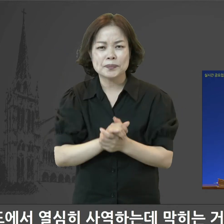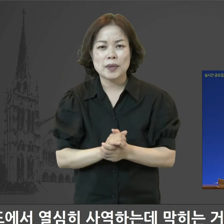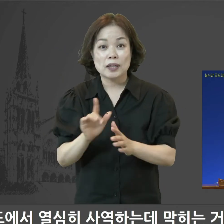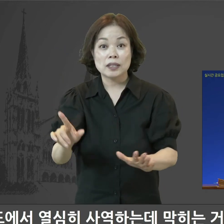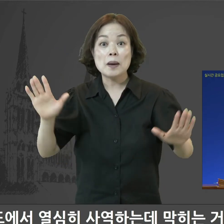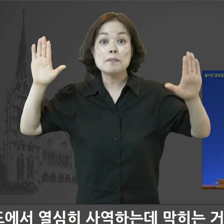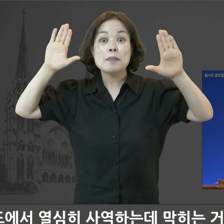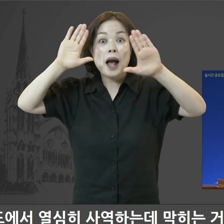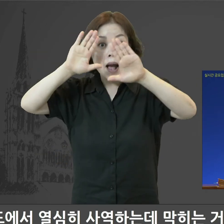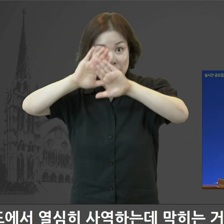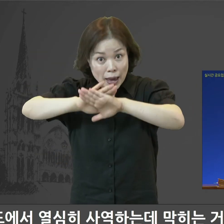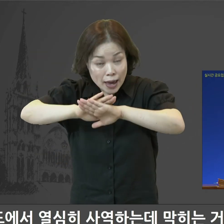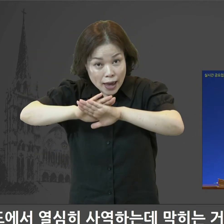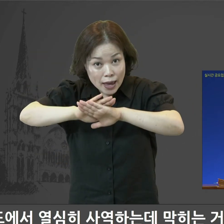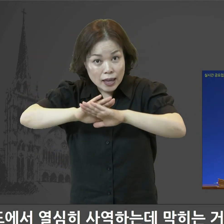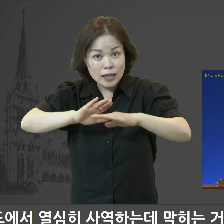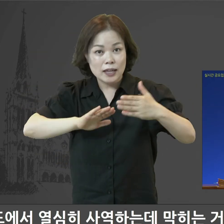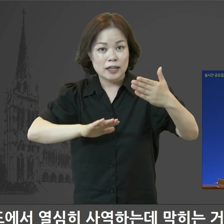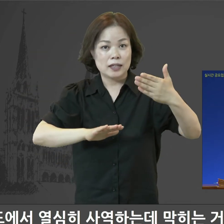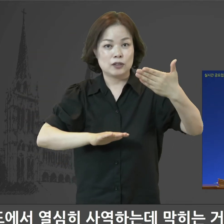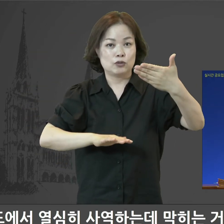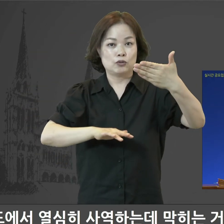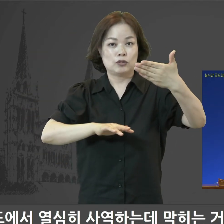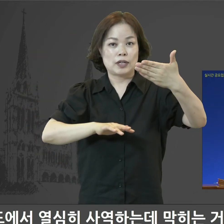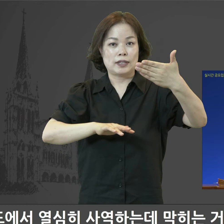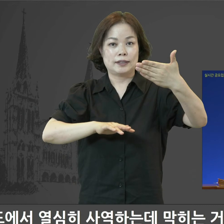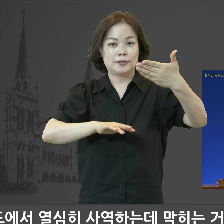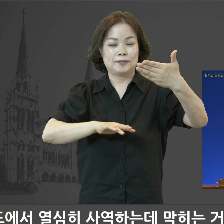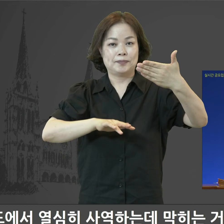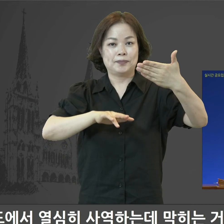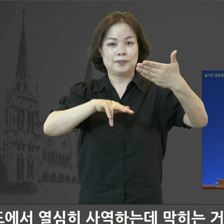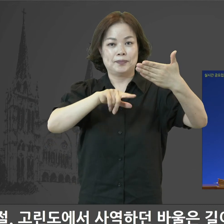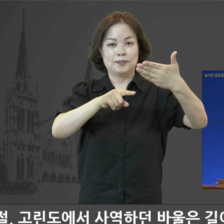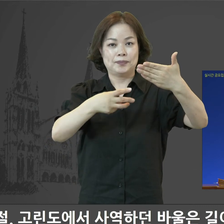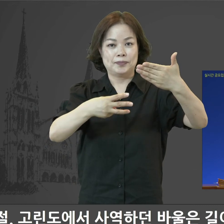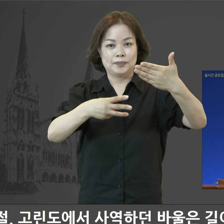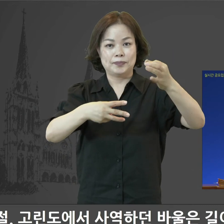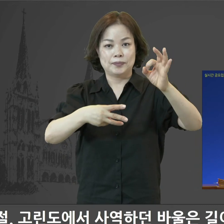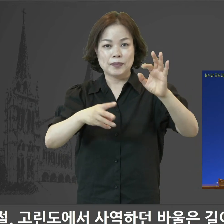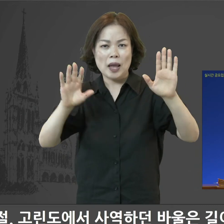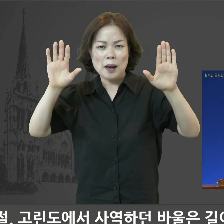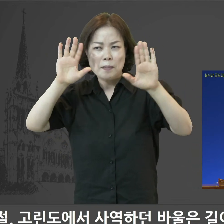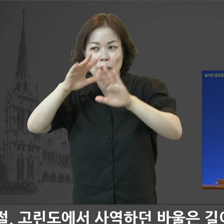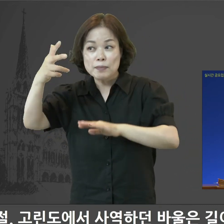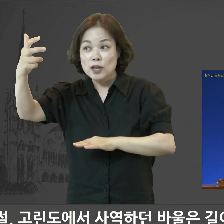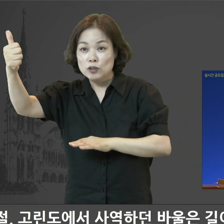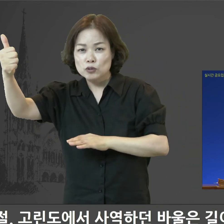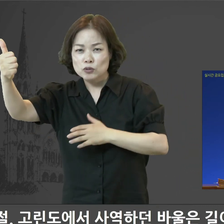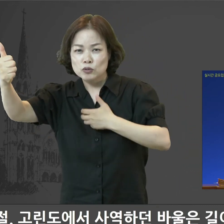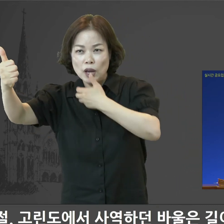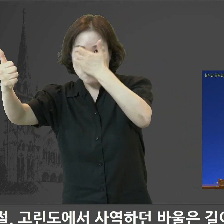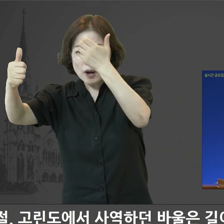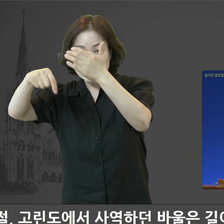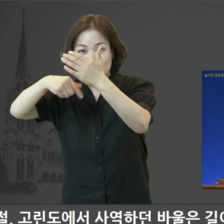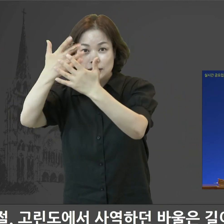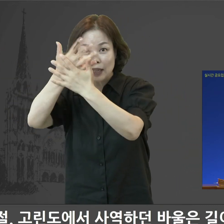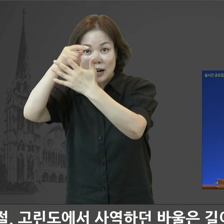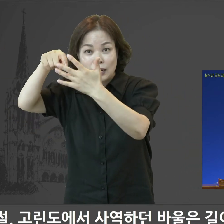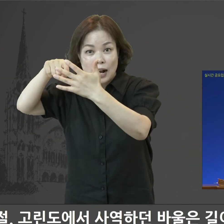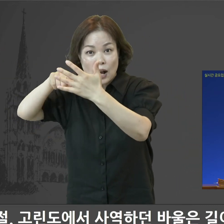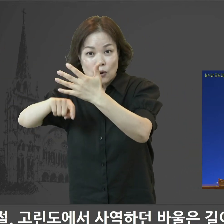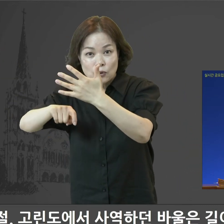말씀 찾으셨나요? 찾으신 분들 같이 한번 읽어보겠습니다. 밤에 주께서 환상 가운데